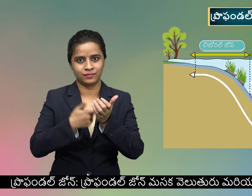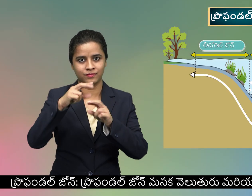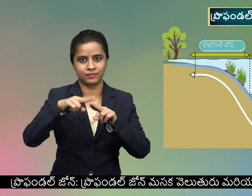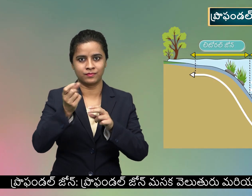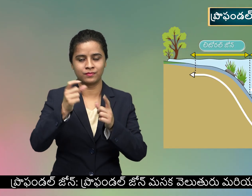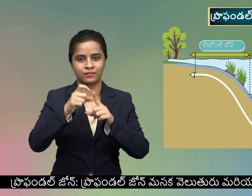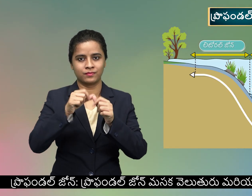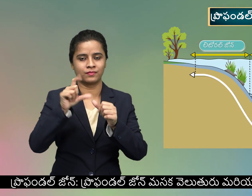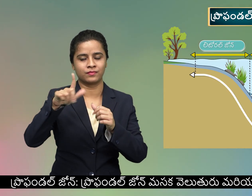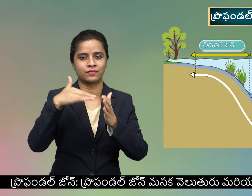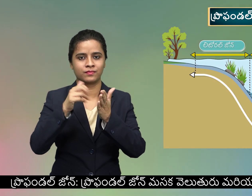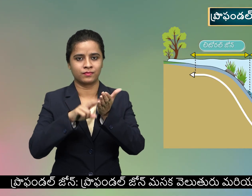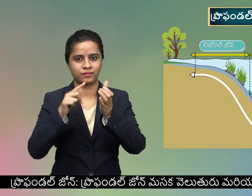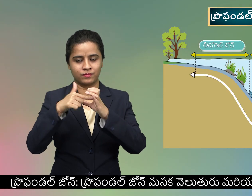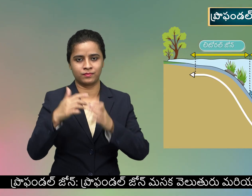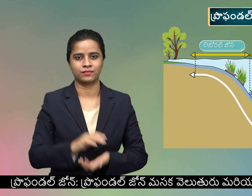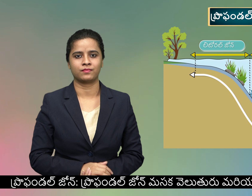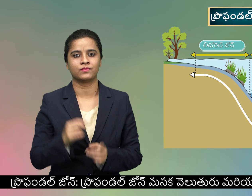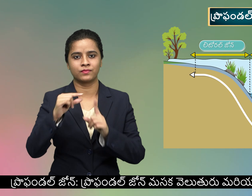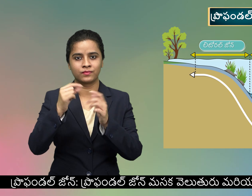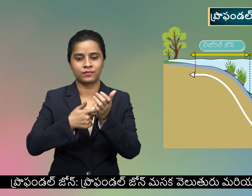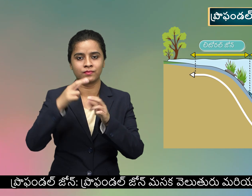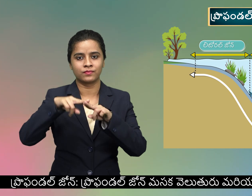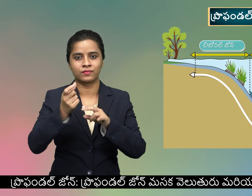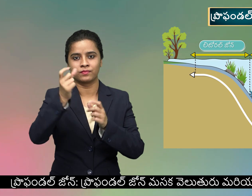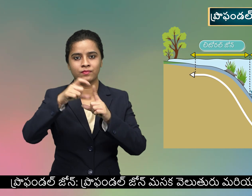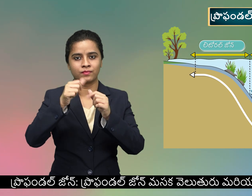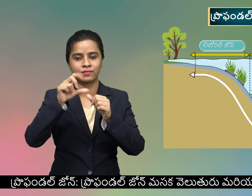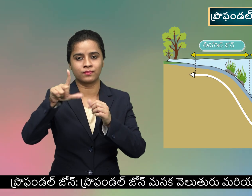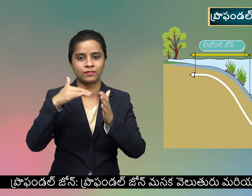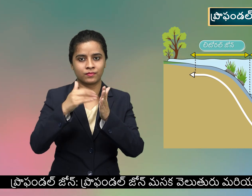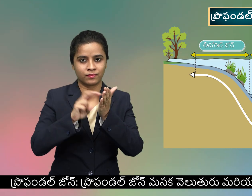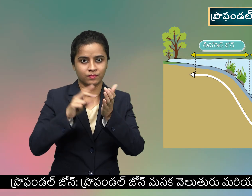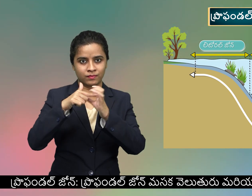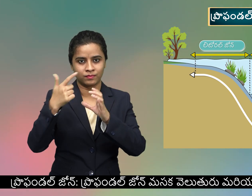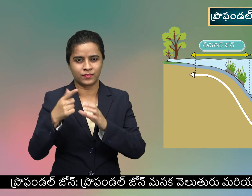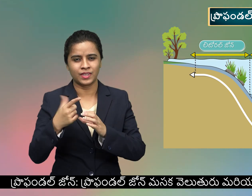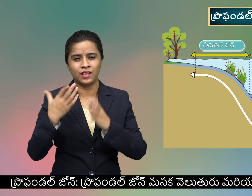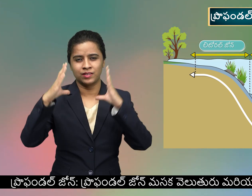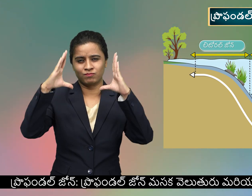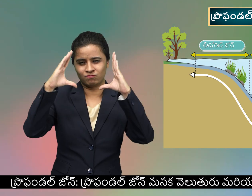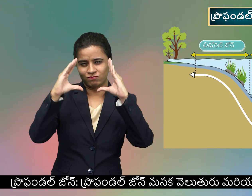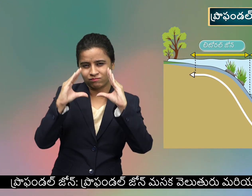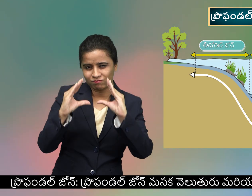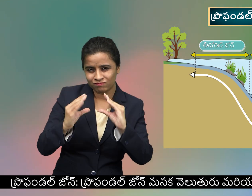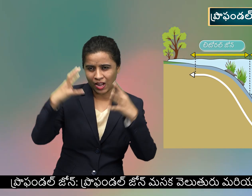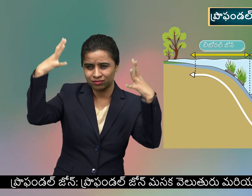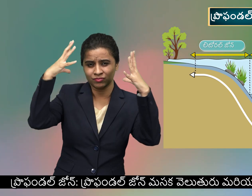ప్రొఫండల్ జోన్. ప్రొఫండల్ జోన్ మసక వెలుతురు మరియు చల్లగా ఉంటుంది.